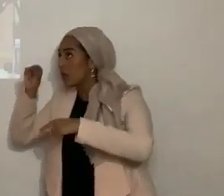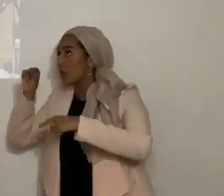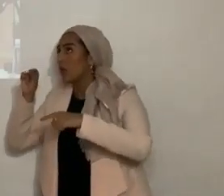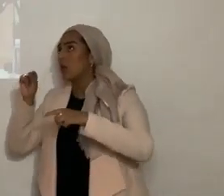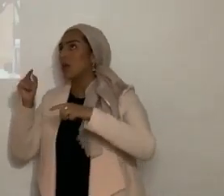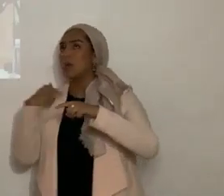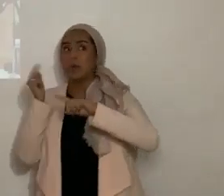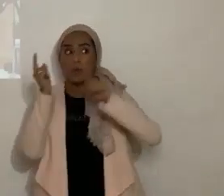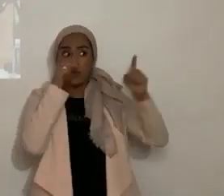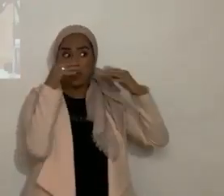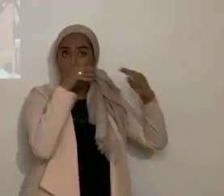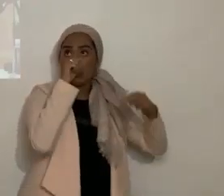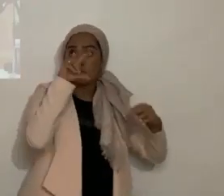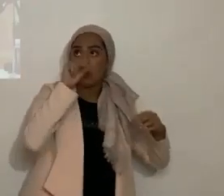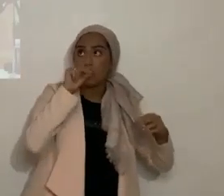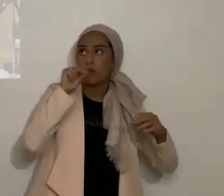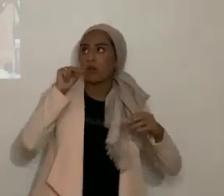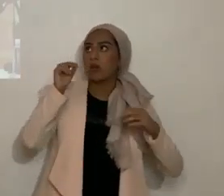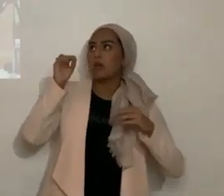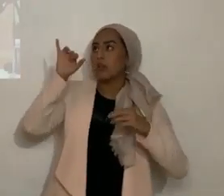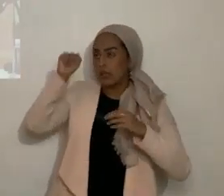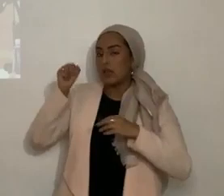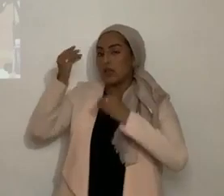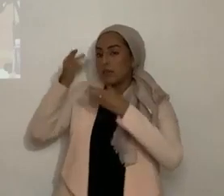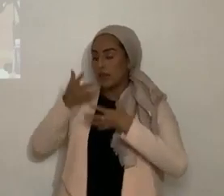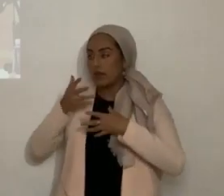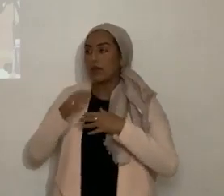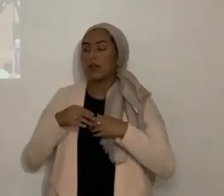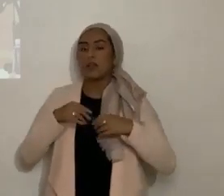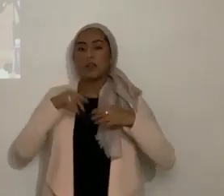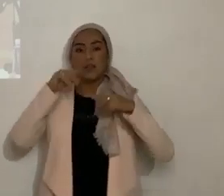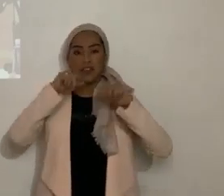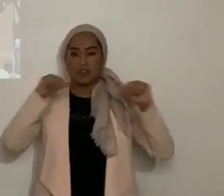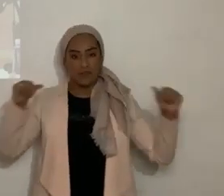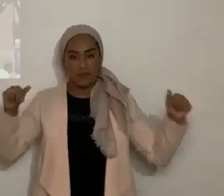sube. ¿Los atacaré? Sí, atácalos, a los filisteos, etc.